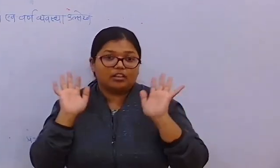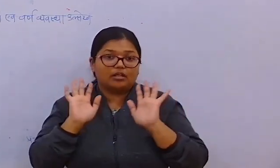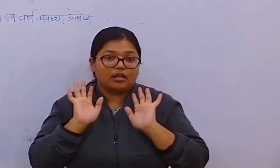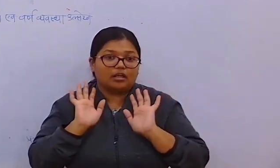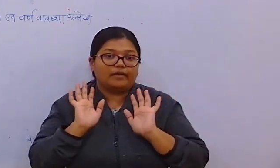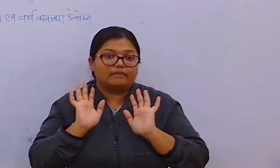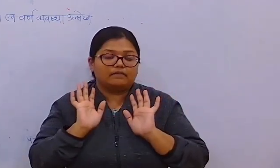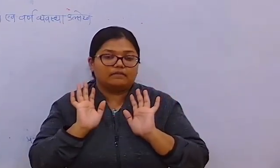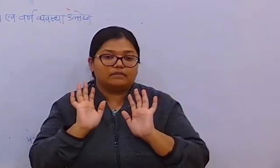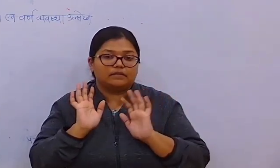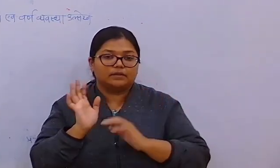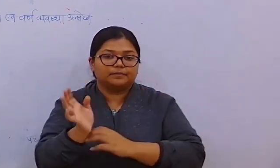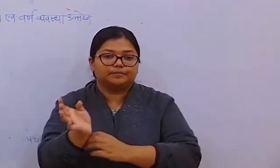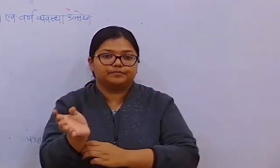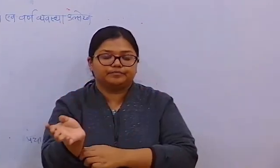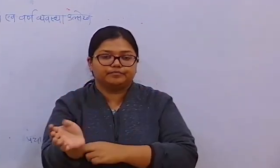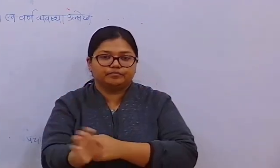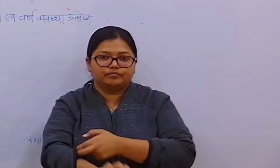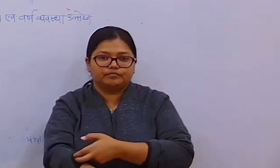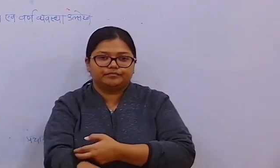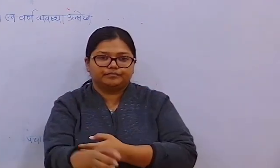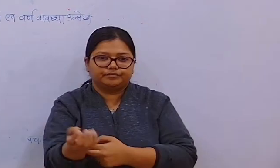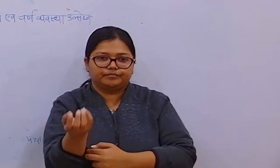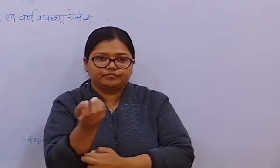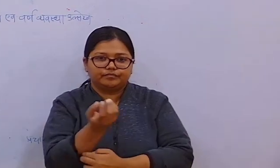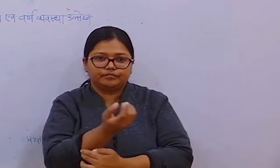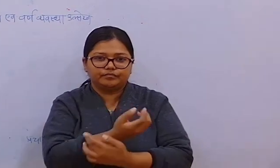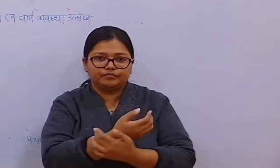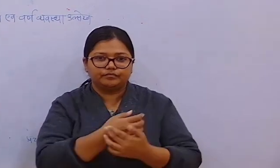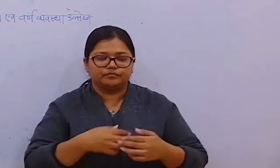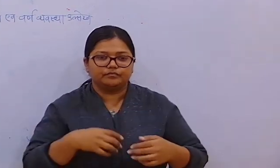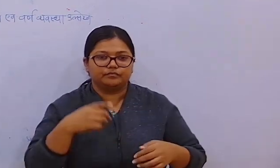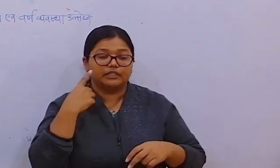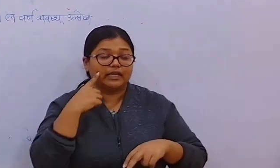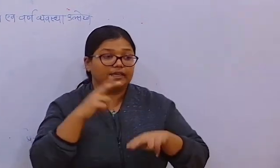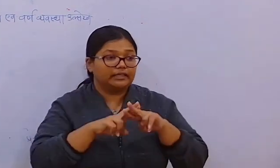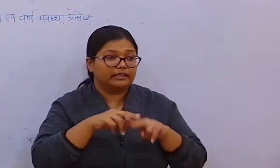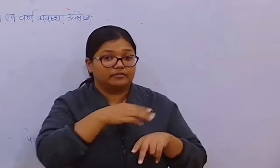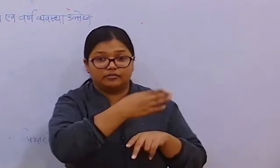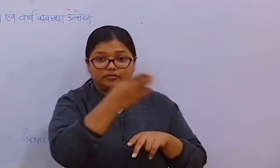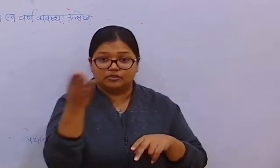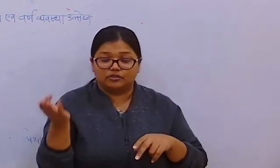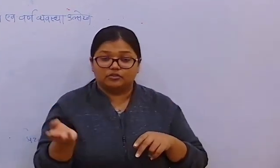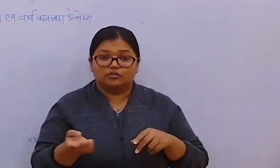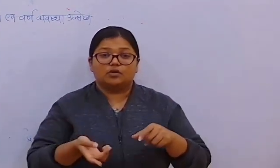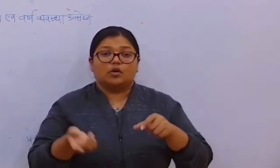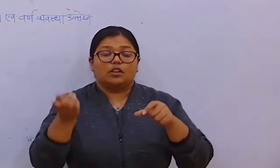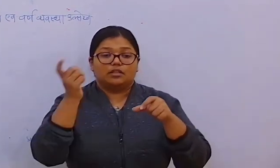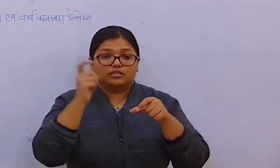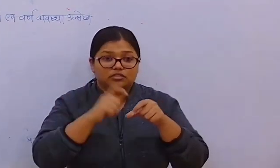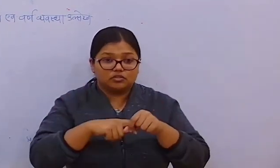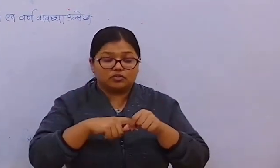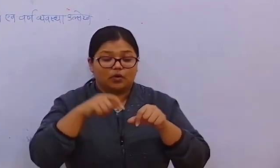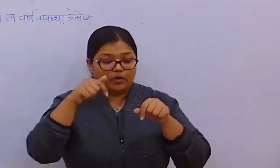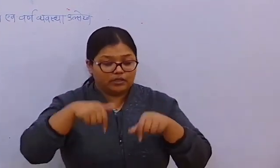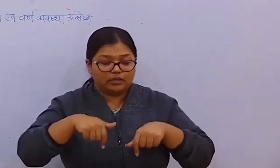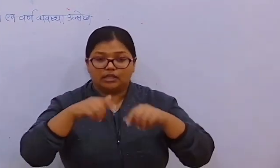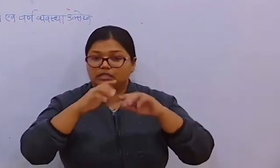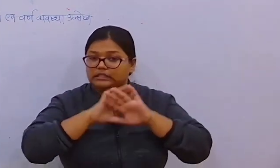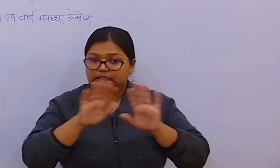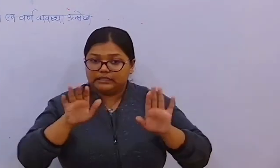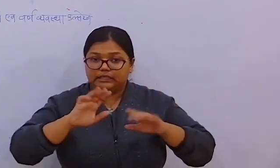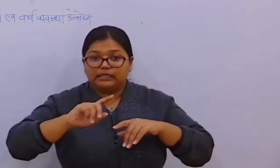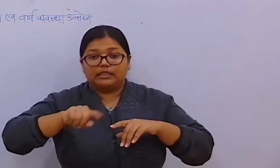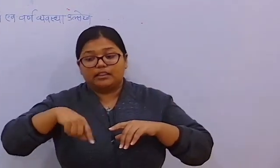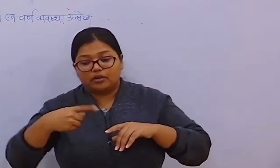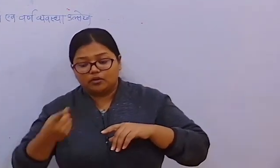मान के चलना, क्योंकि जो चीज़ आपको जिस समय पे मिलती है ना उसी समय आप उस चीज़ को ले लो, ठीक है। आपका